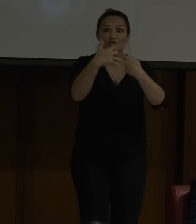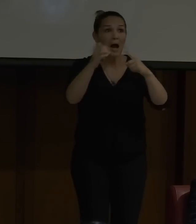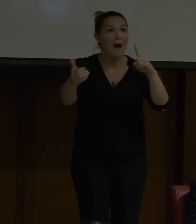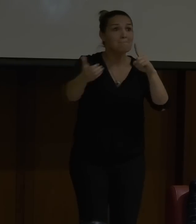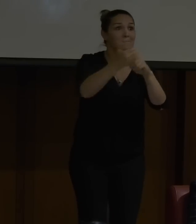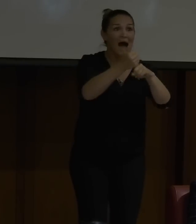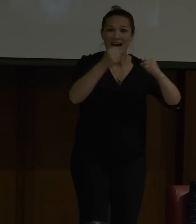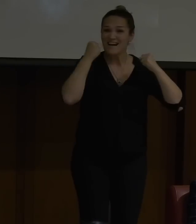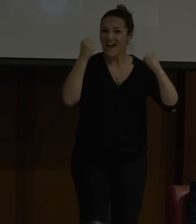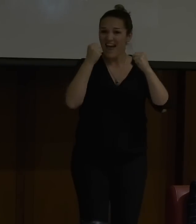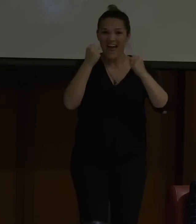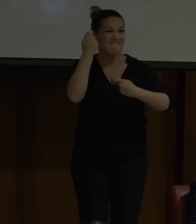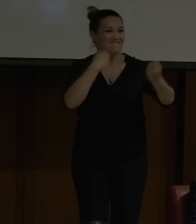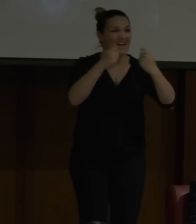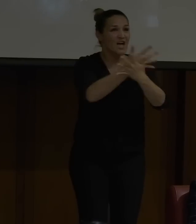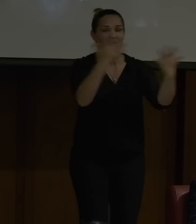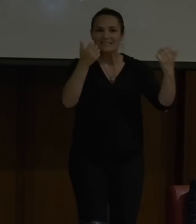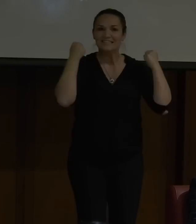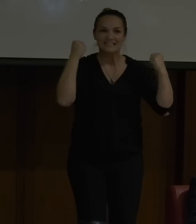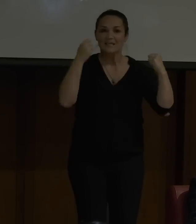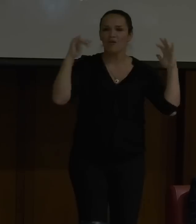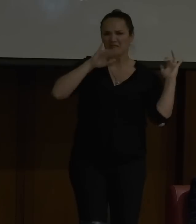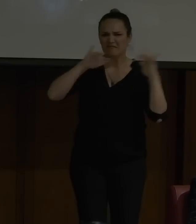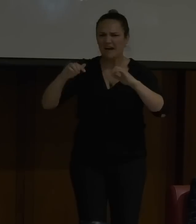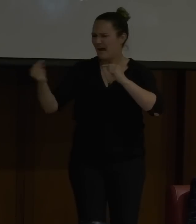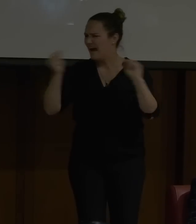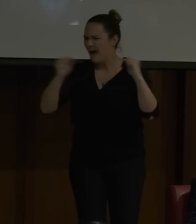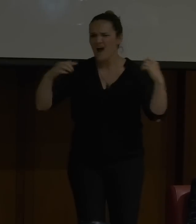una parranda. Y hacían un enfrentamiento entre los britos,